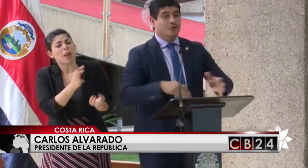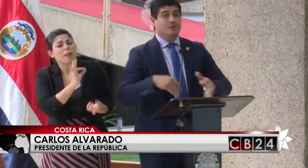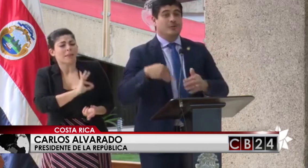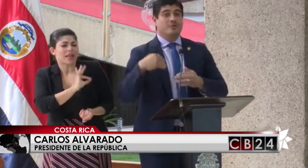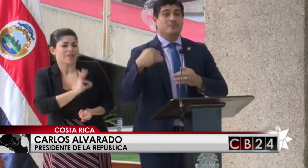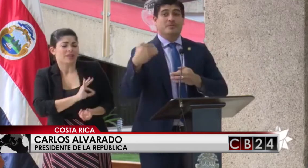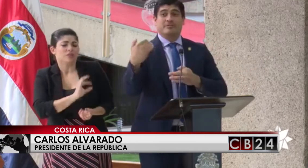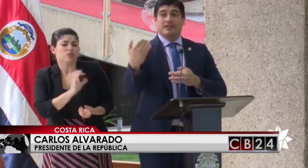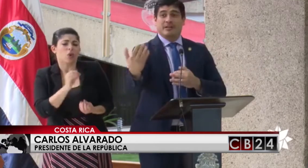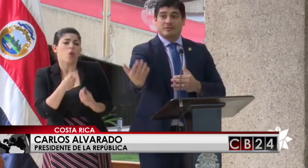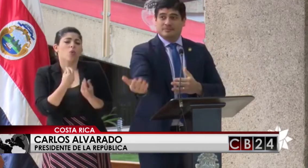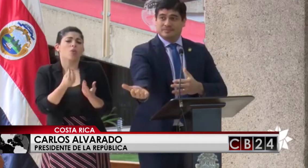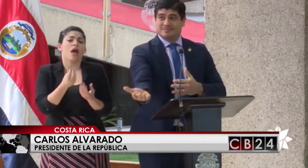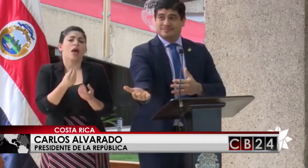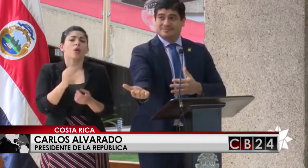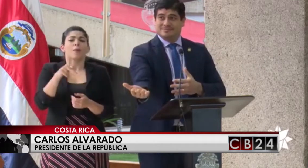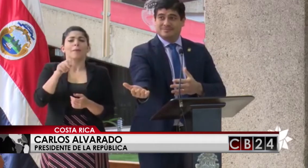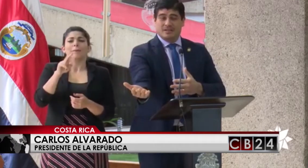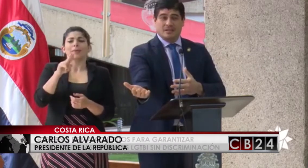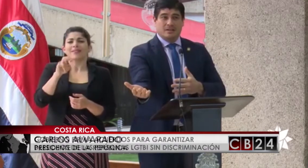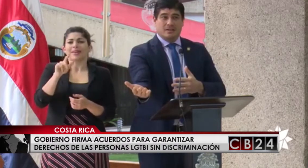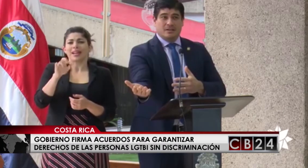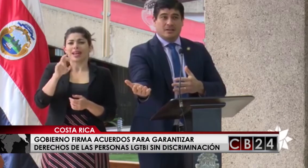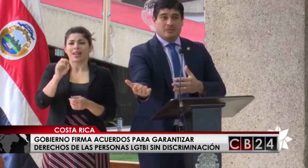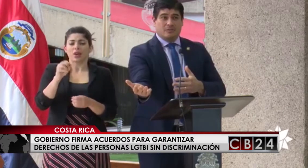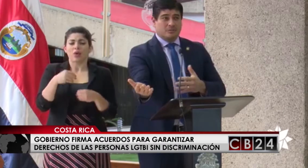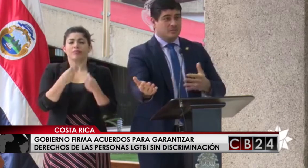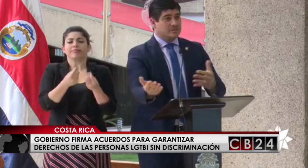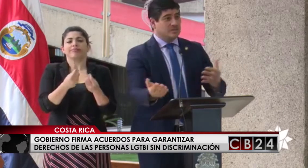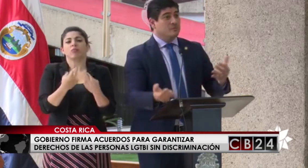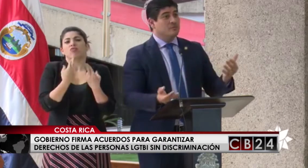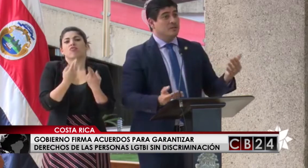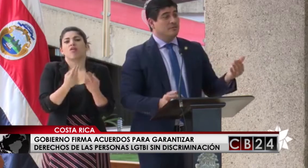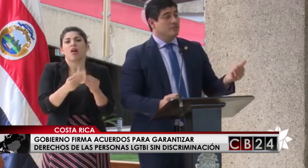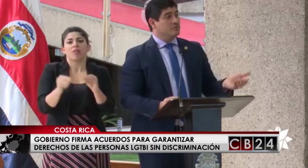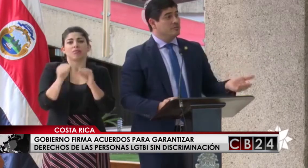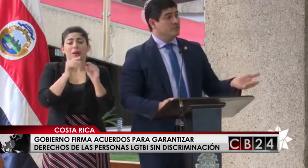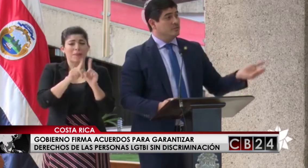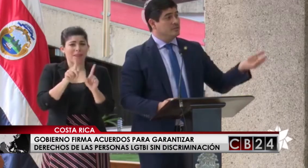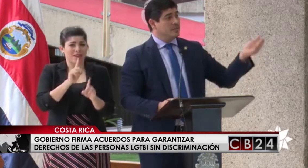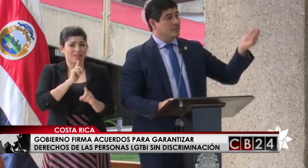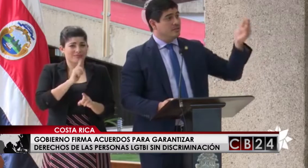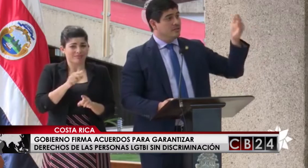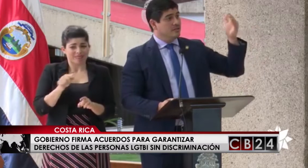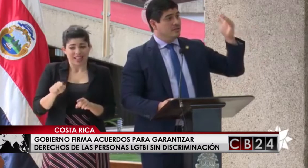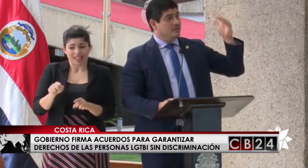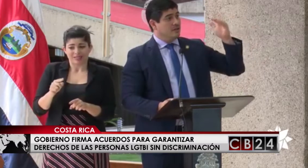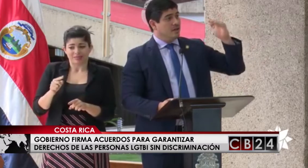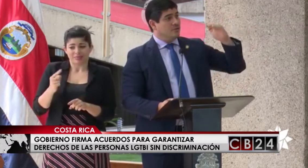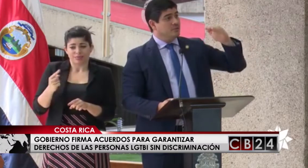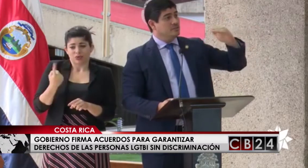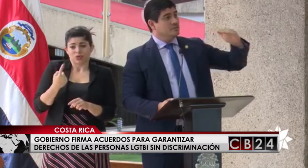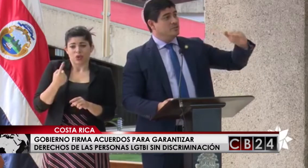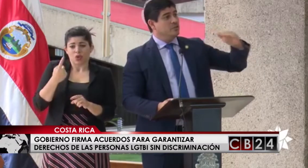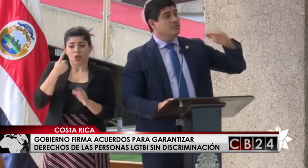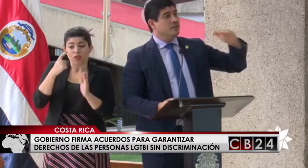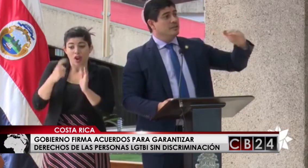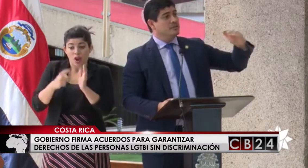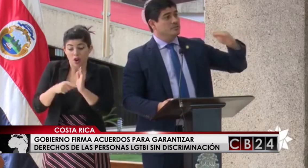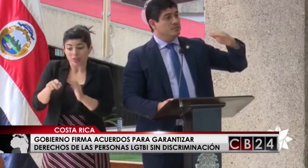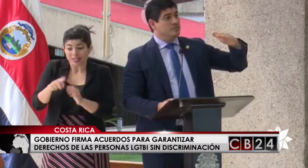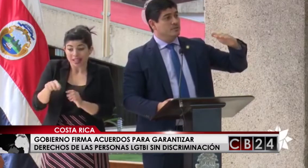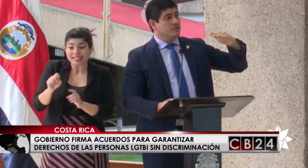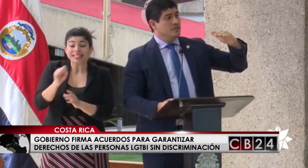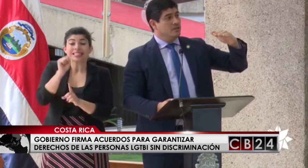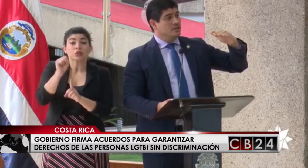otorgar un privilegio cuando lo que estamos más bien reconociendo es que hay una situación de